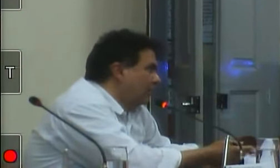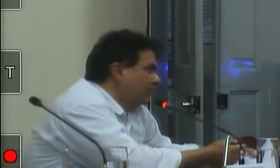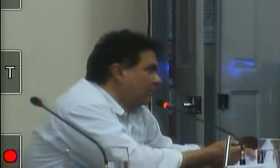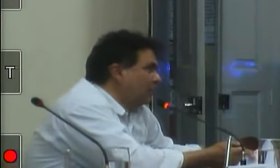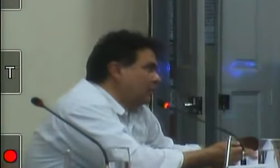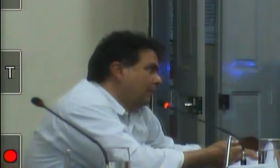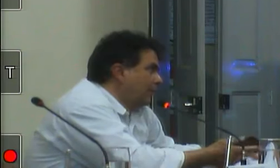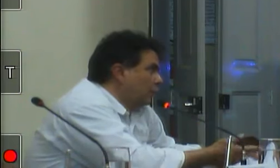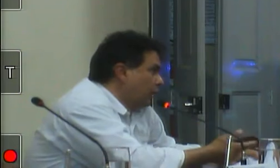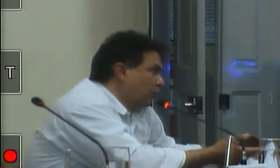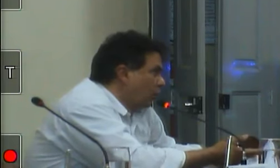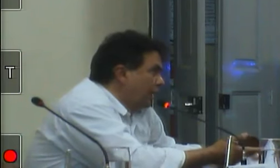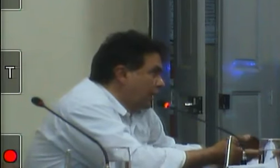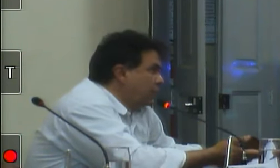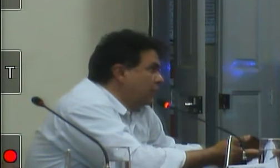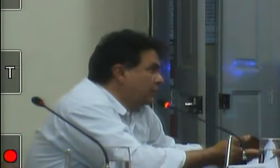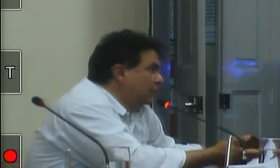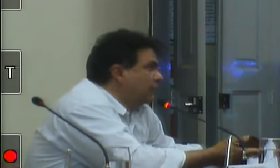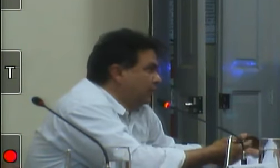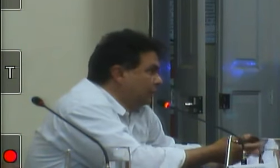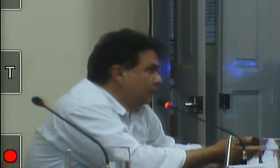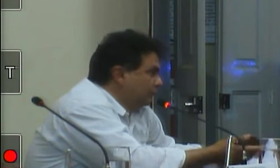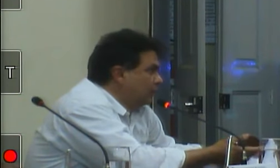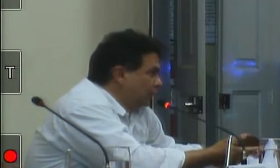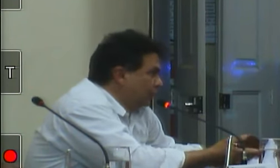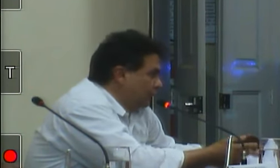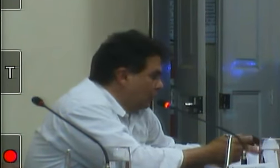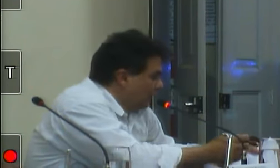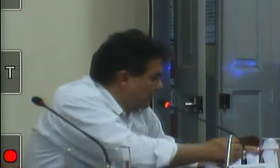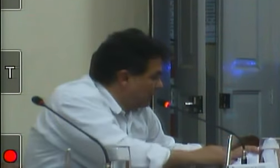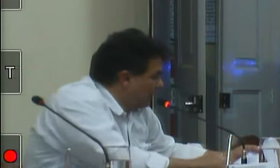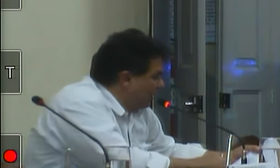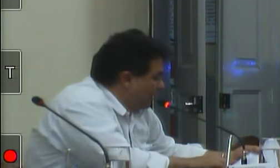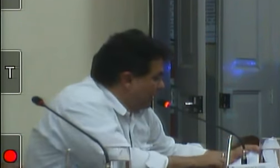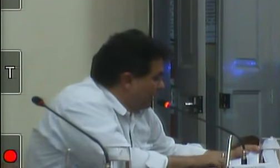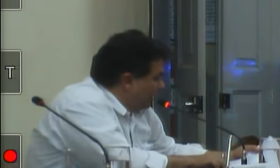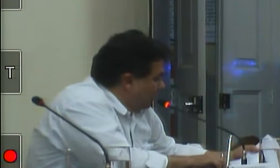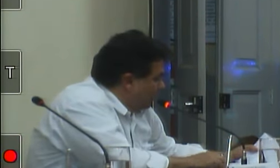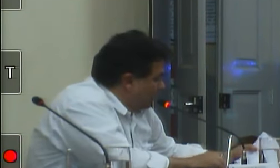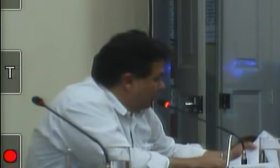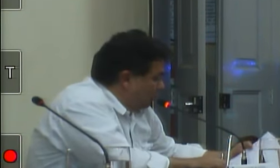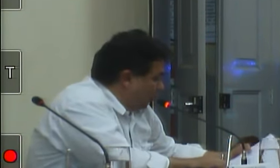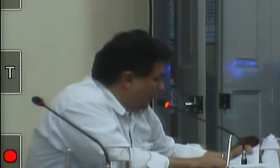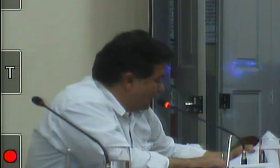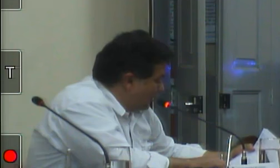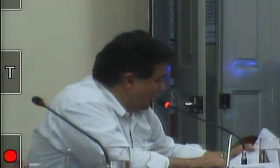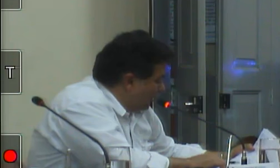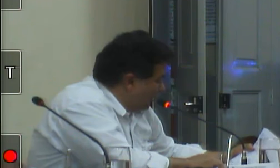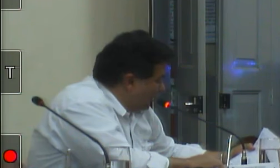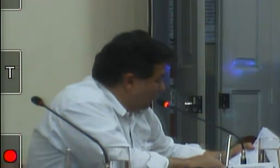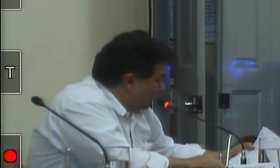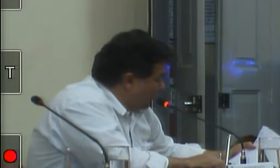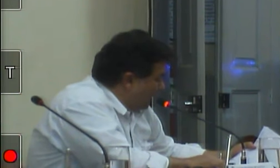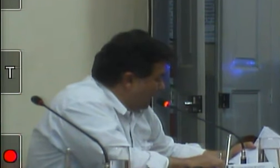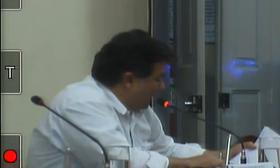é um medicamento caro, não tem onde concorrente, acaba, né? Não dá muito desconto. Não tem concorrente, né? Doutora, estou quase terminando, hein?